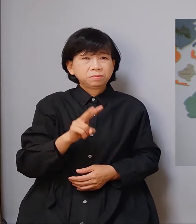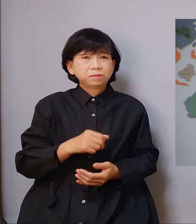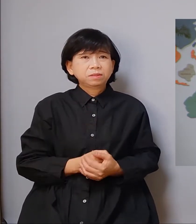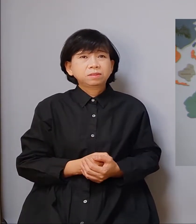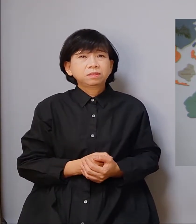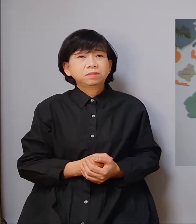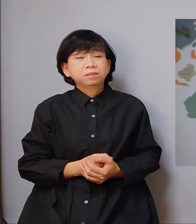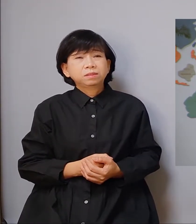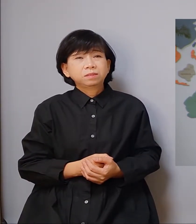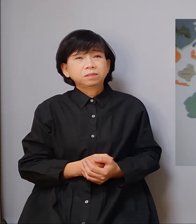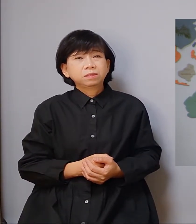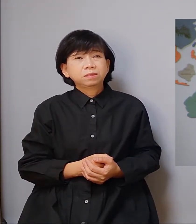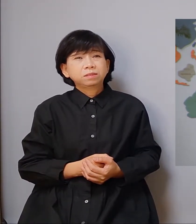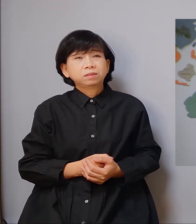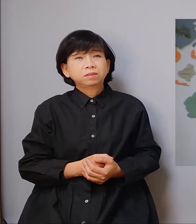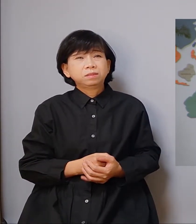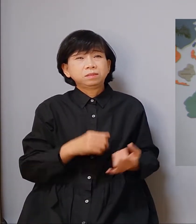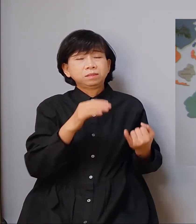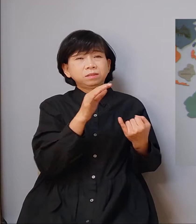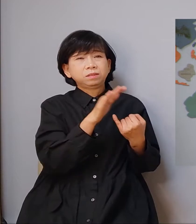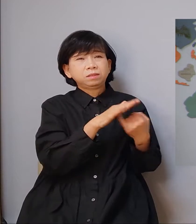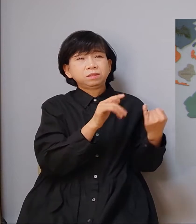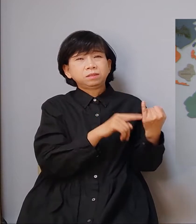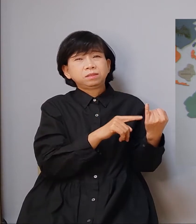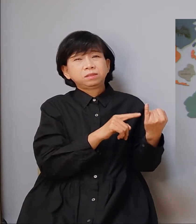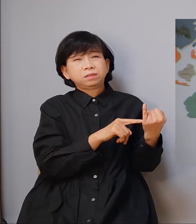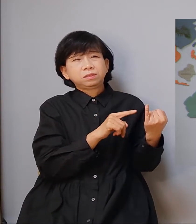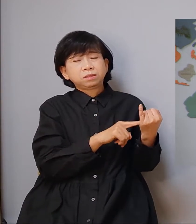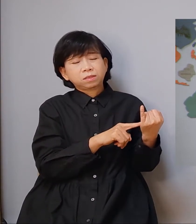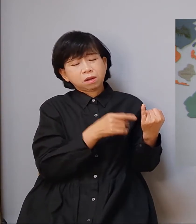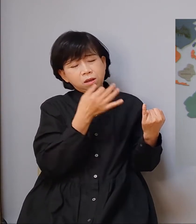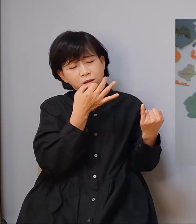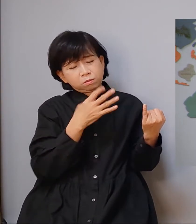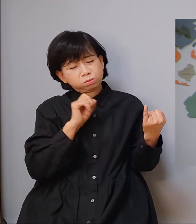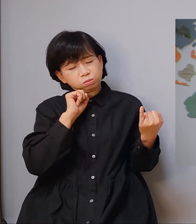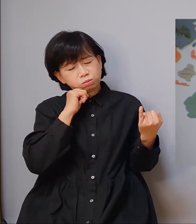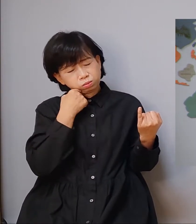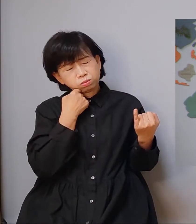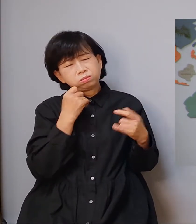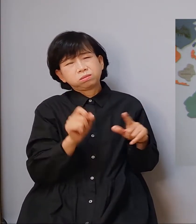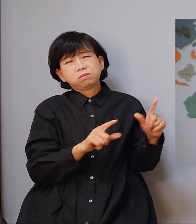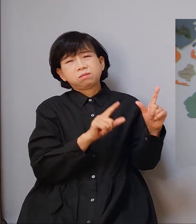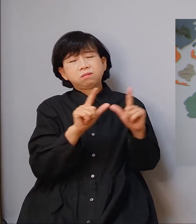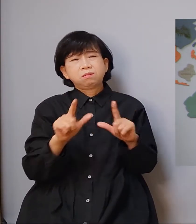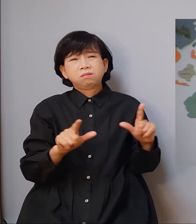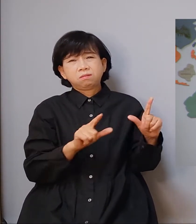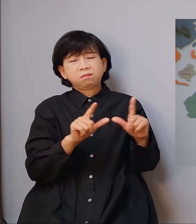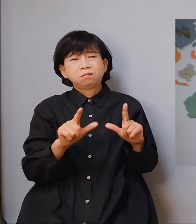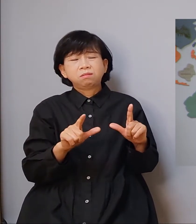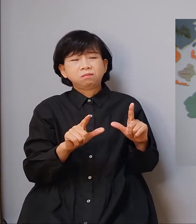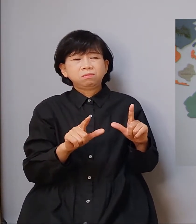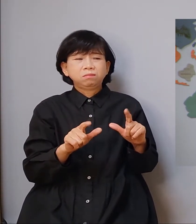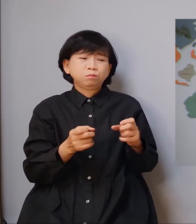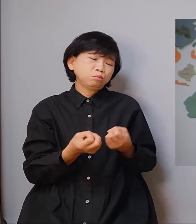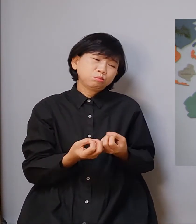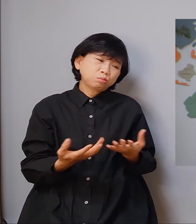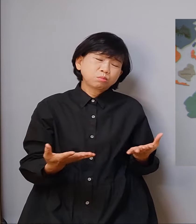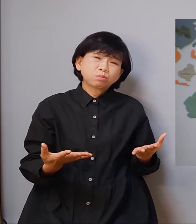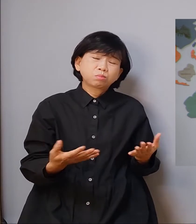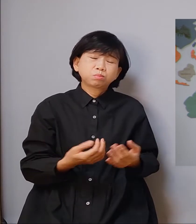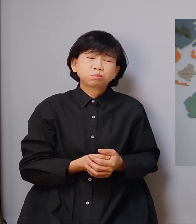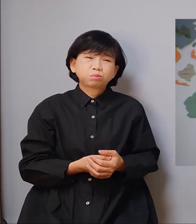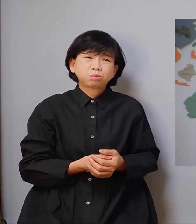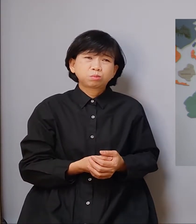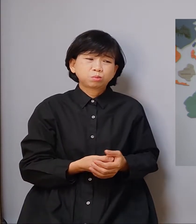소년은 역경으로 난장판의 삶을 살아가게 됩니다. 스스로 나올 수 없는 구덩이에